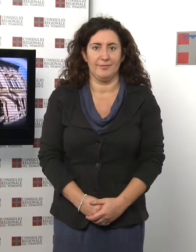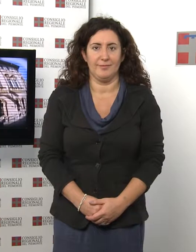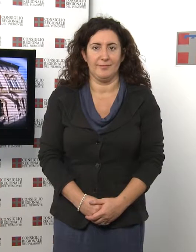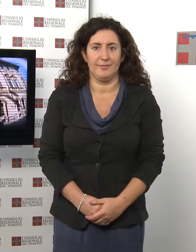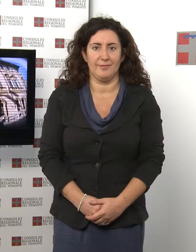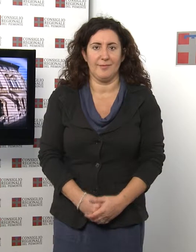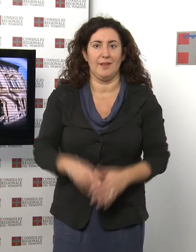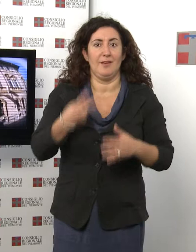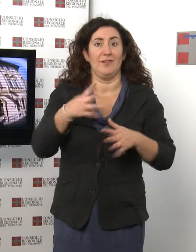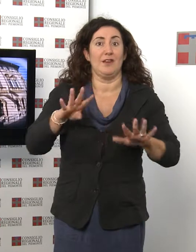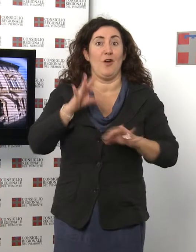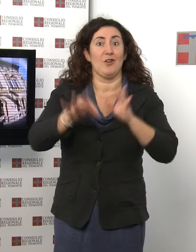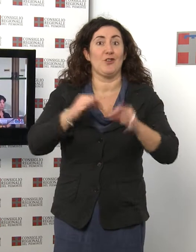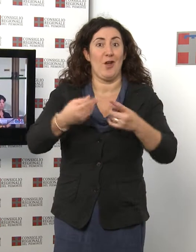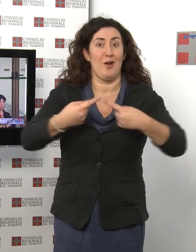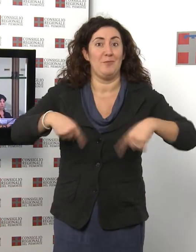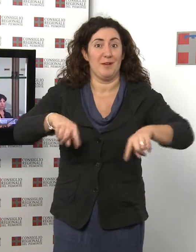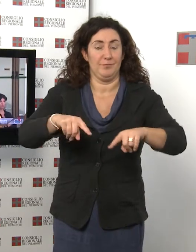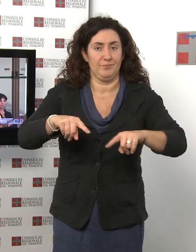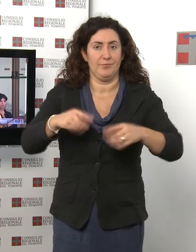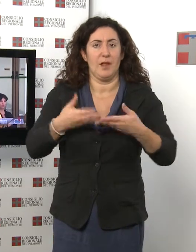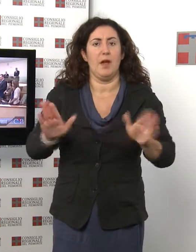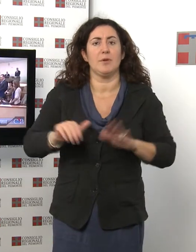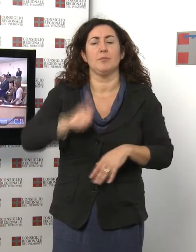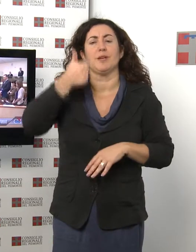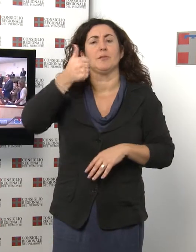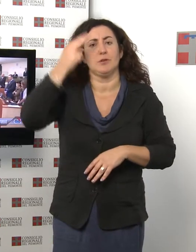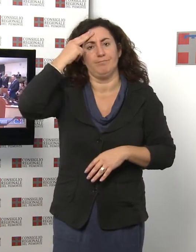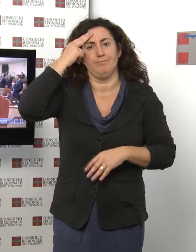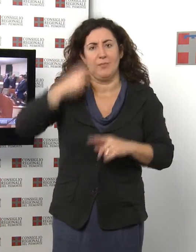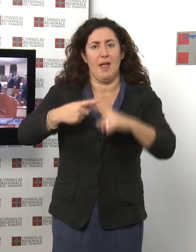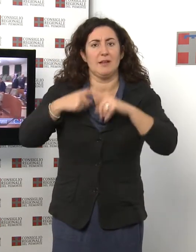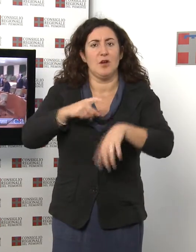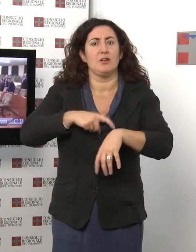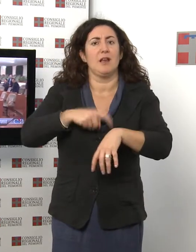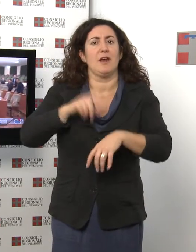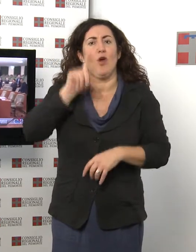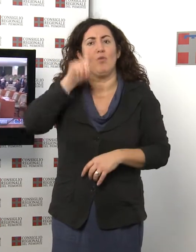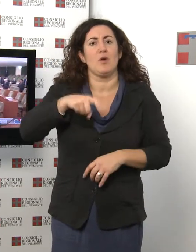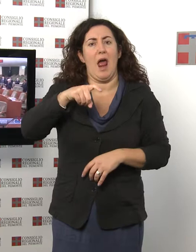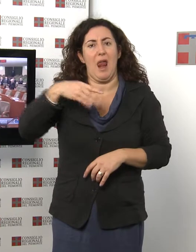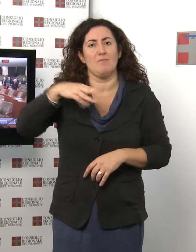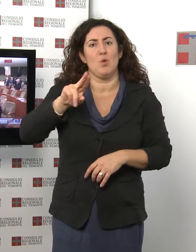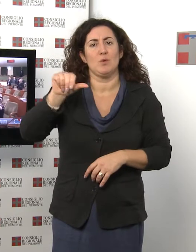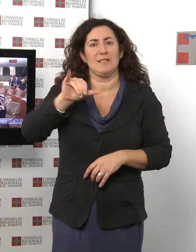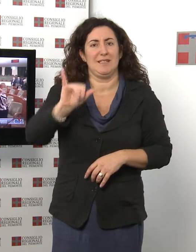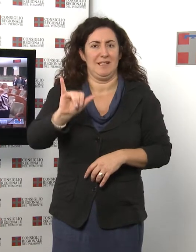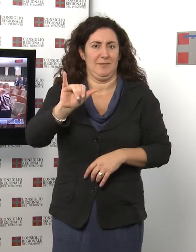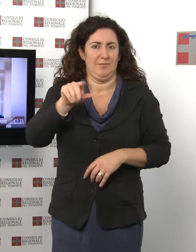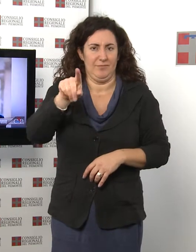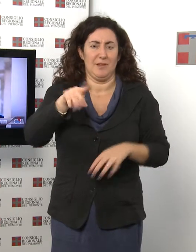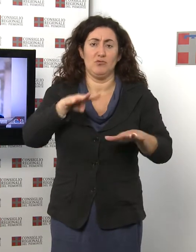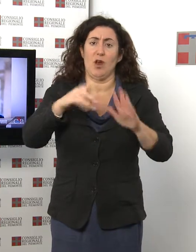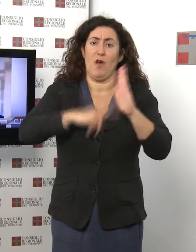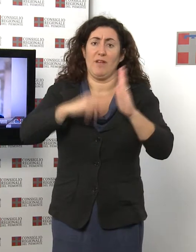La seduta del 29 ottobre in apertura l'assemblea ha ricordato l'ex consigliere comunale di Torino Alberto mì morto dopo